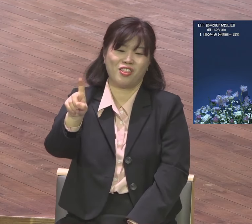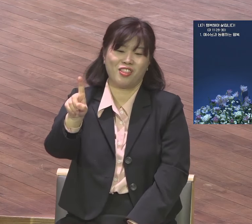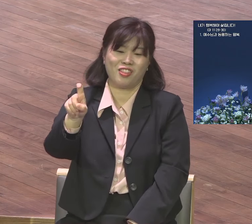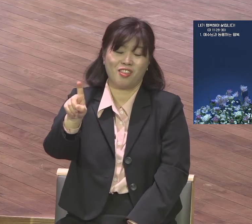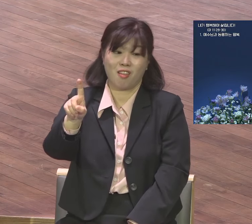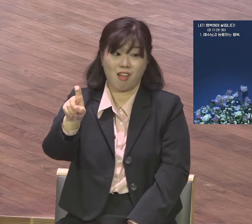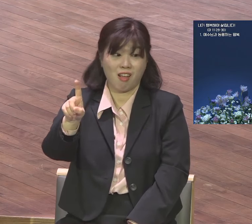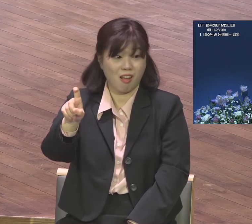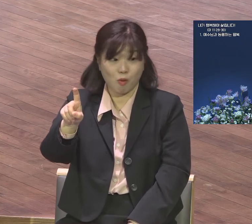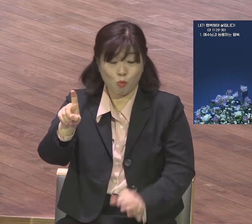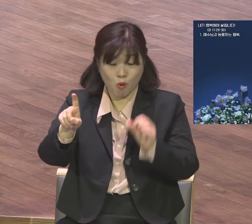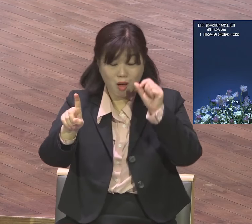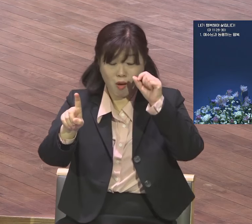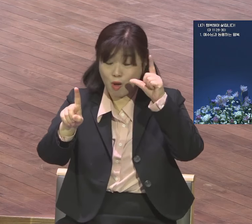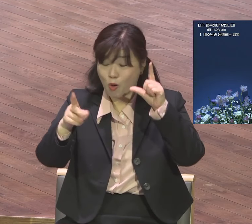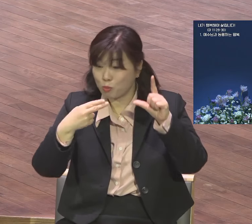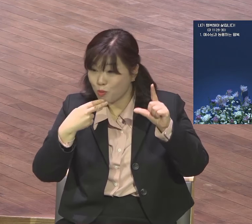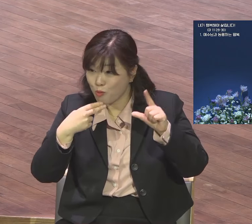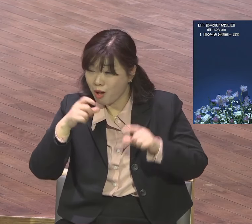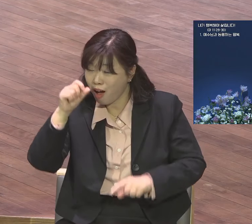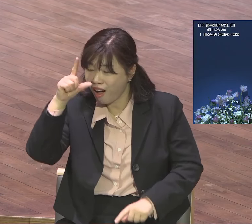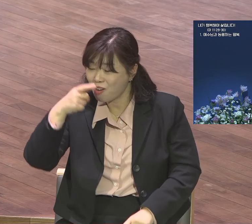놀라지도 않으시는데